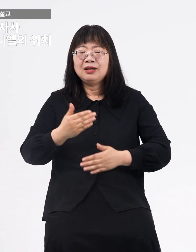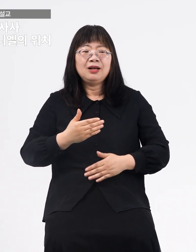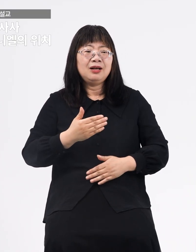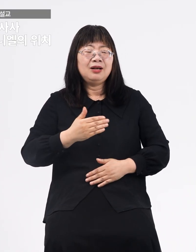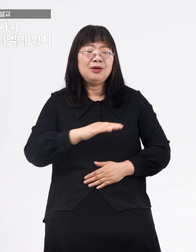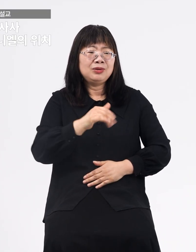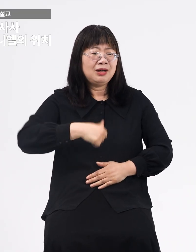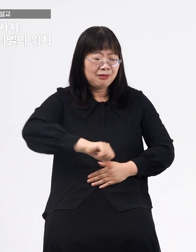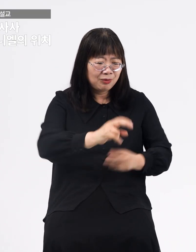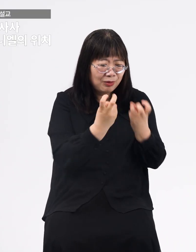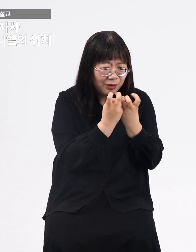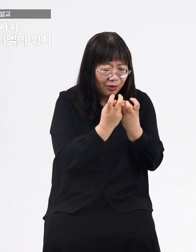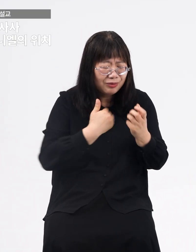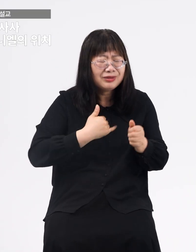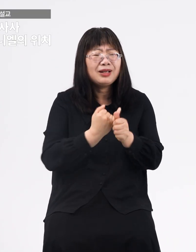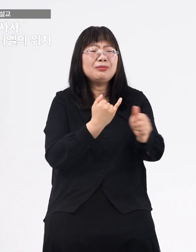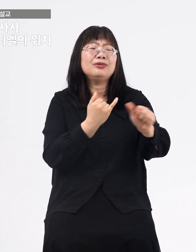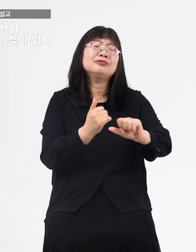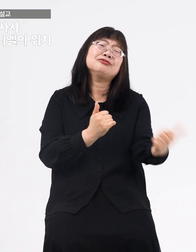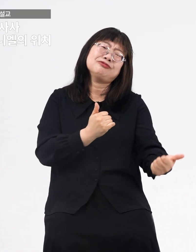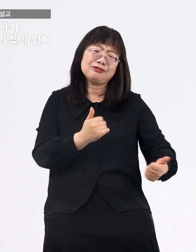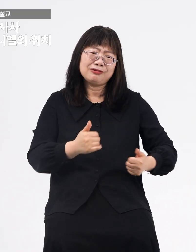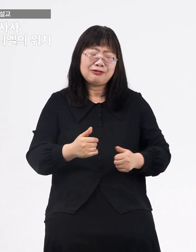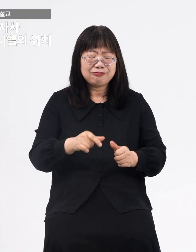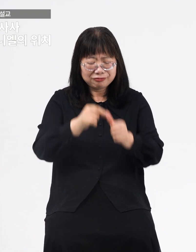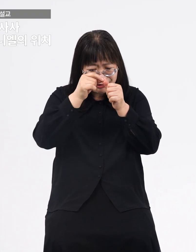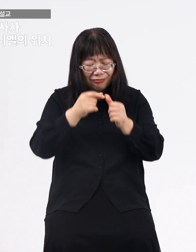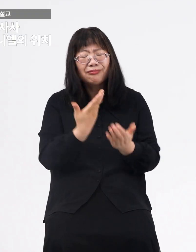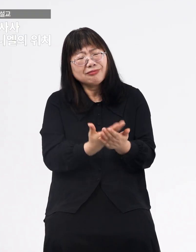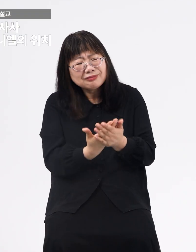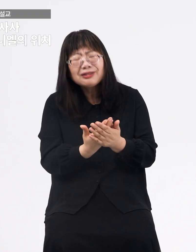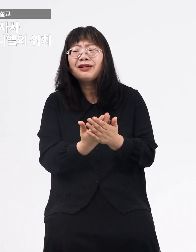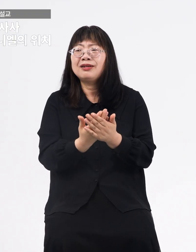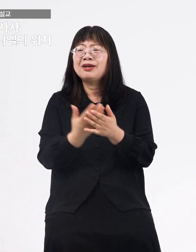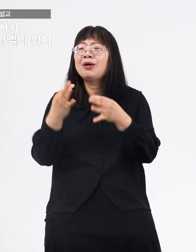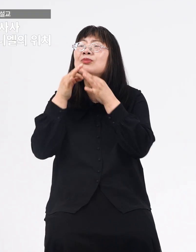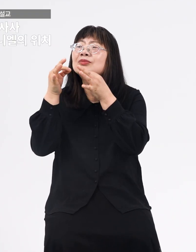어떻게 해요? 우리 남편 죽어요. 살려주세요.